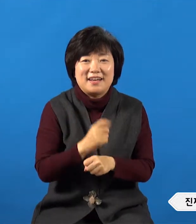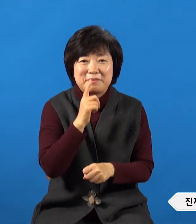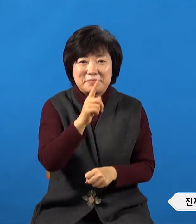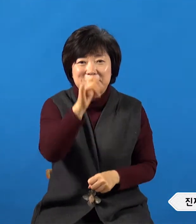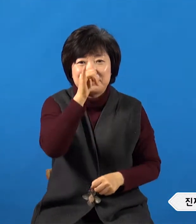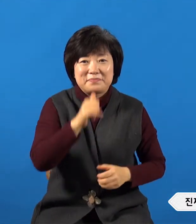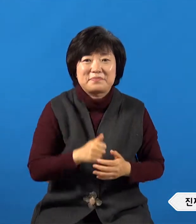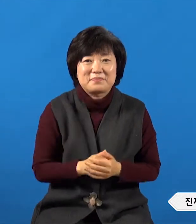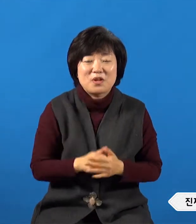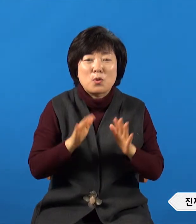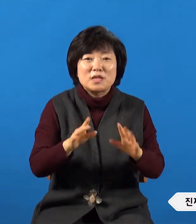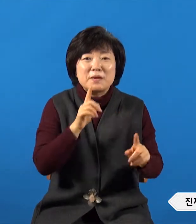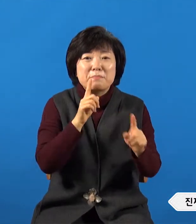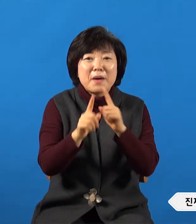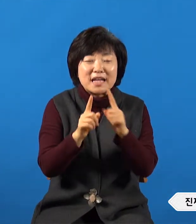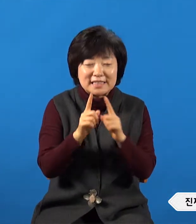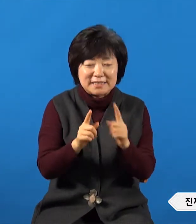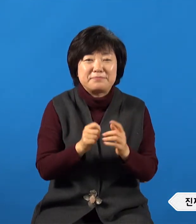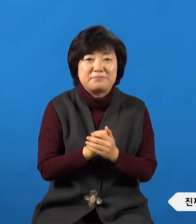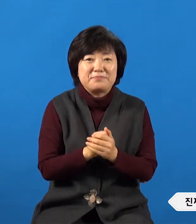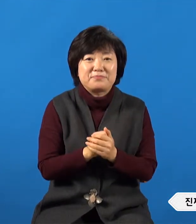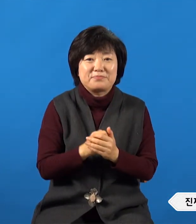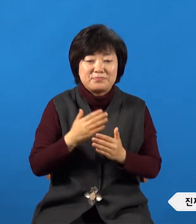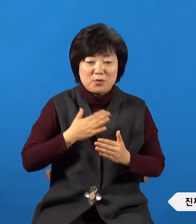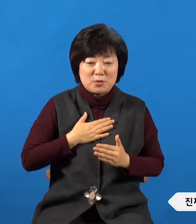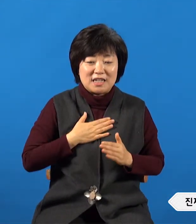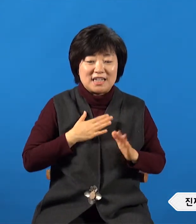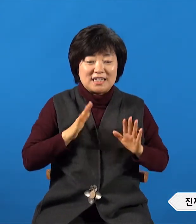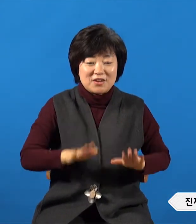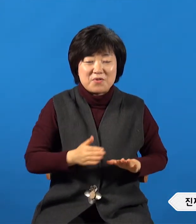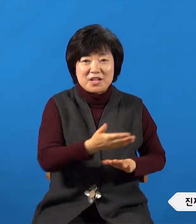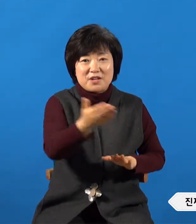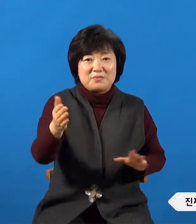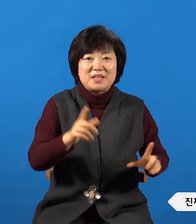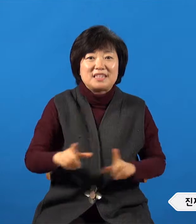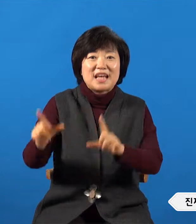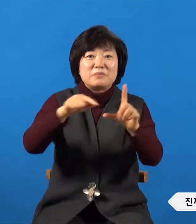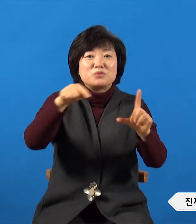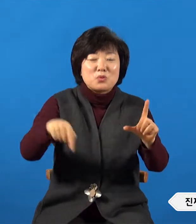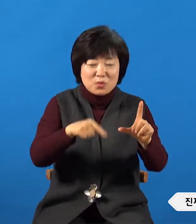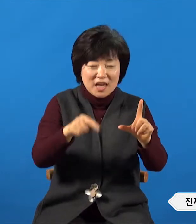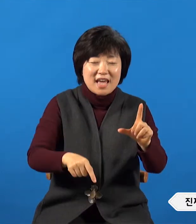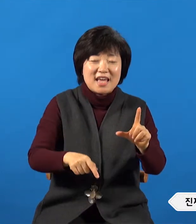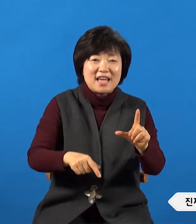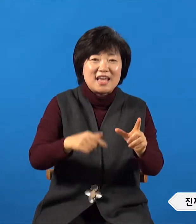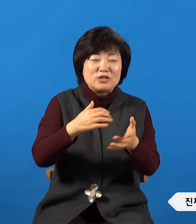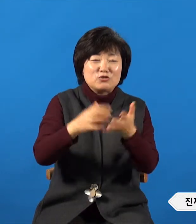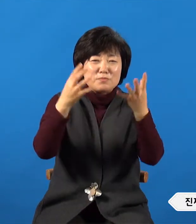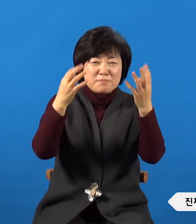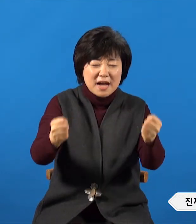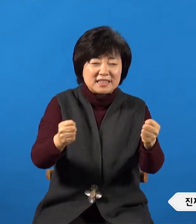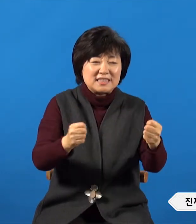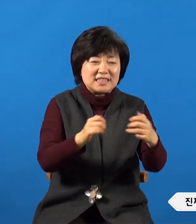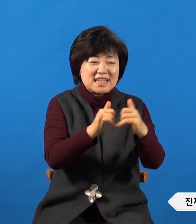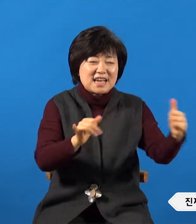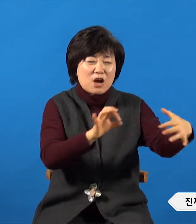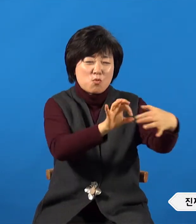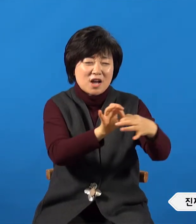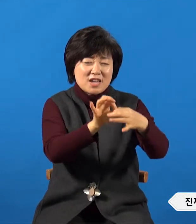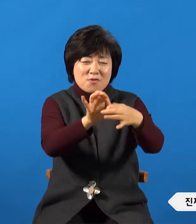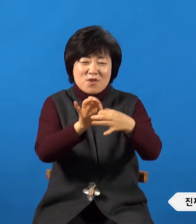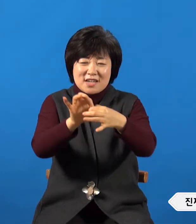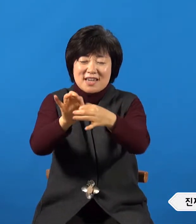가능하다라고 말씀하시는 오늘 이 하나님의 말씀, 여러분과 제 삶의 수많은 모양의 인간 관계